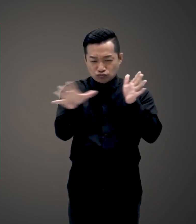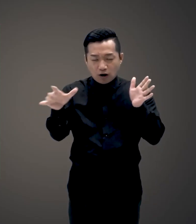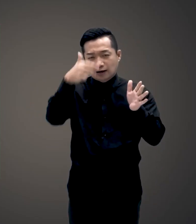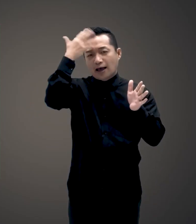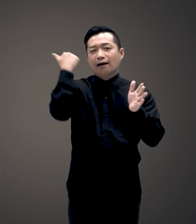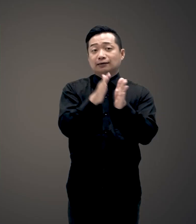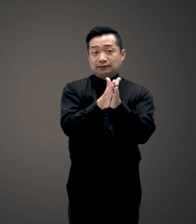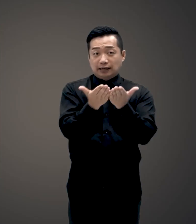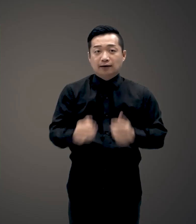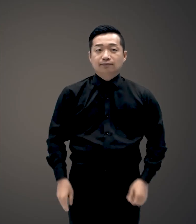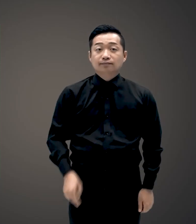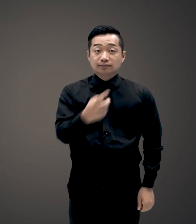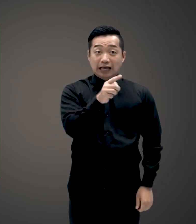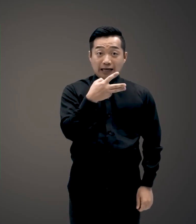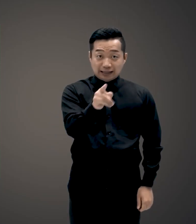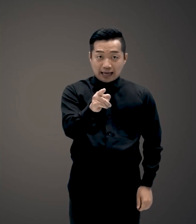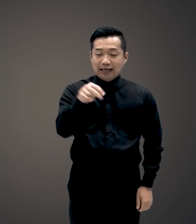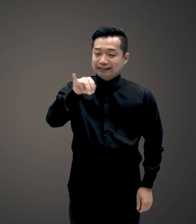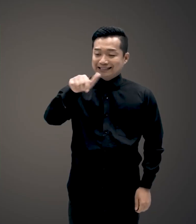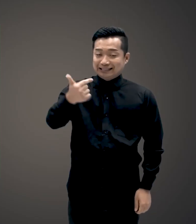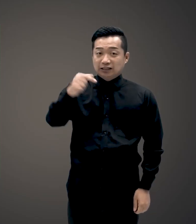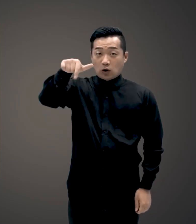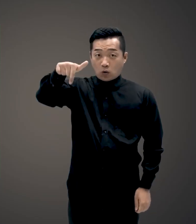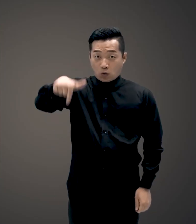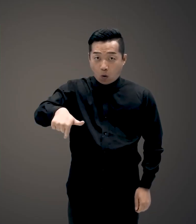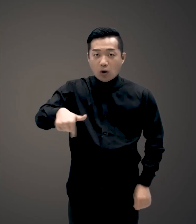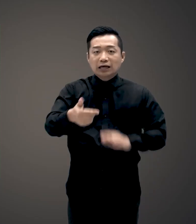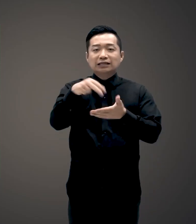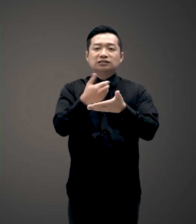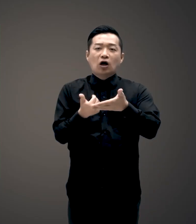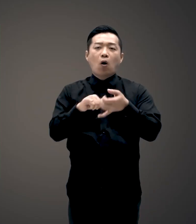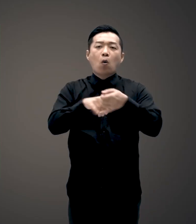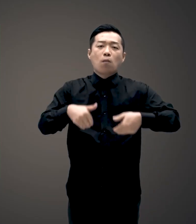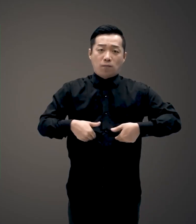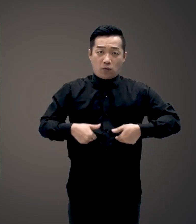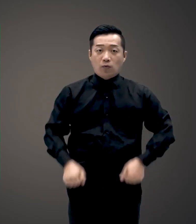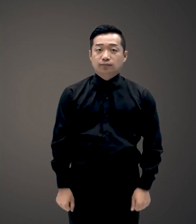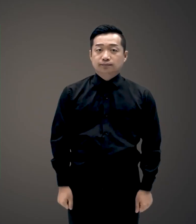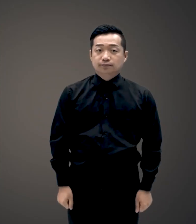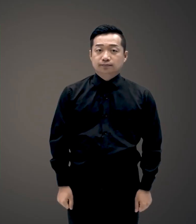대표 고전 단테의 신곡을 읽기 전 반드시 읽어야 할 책.